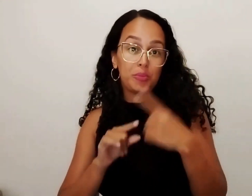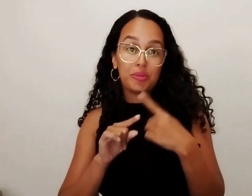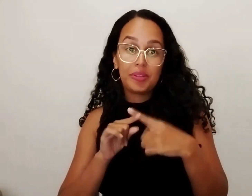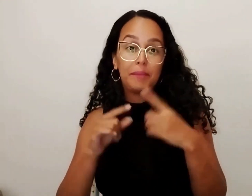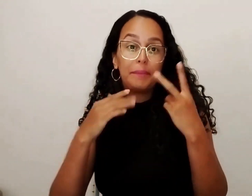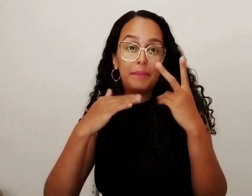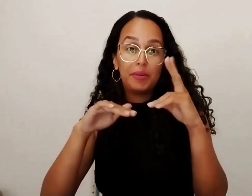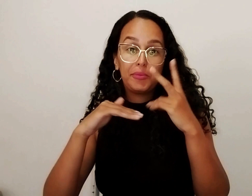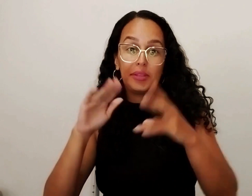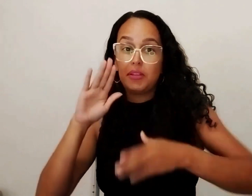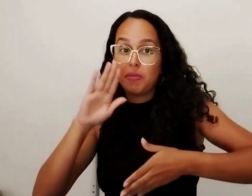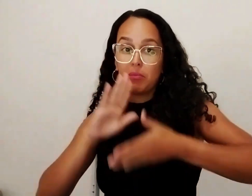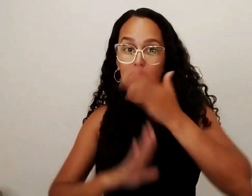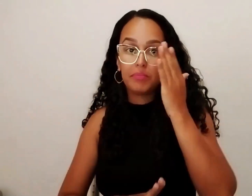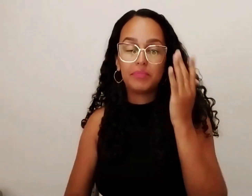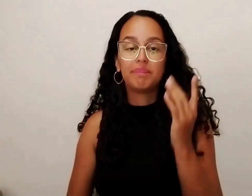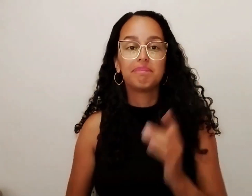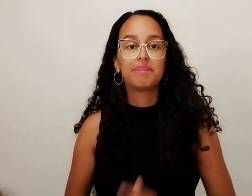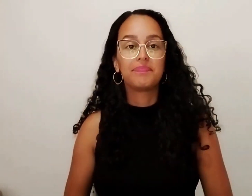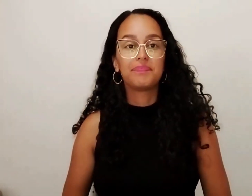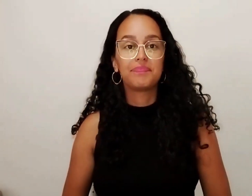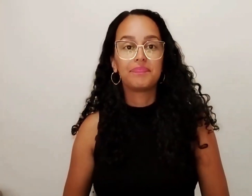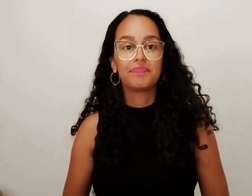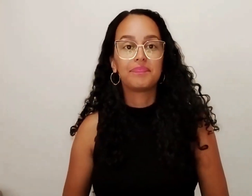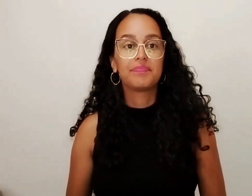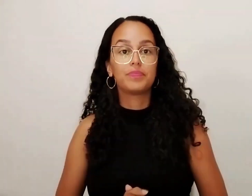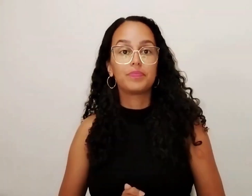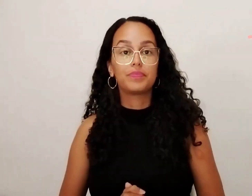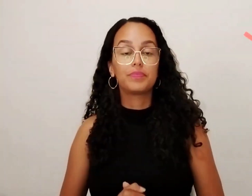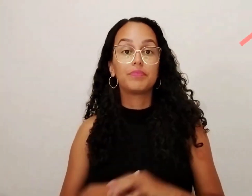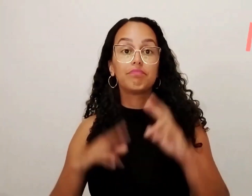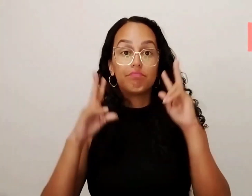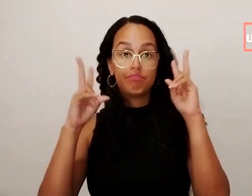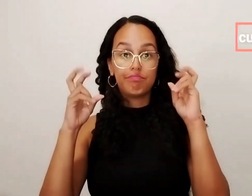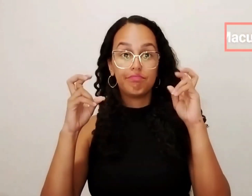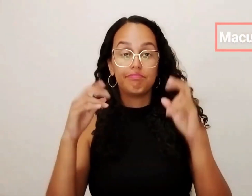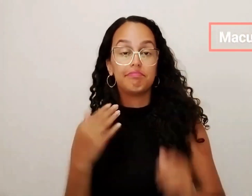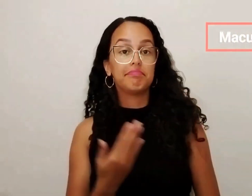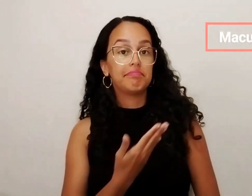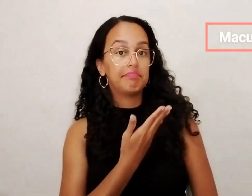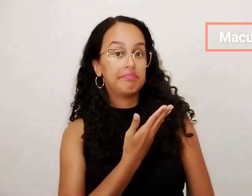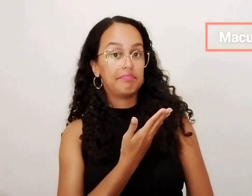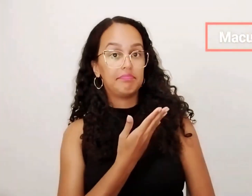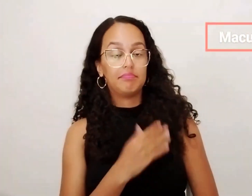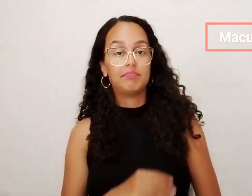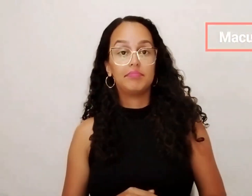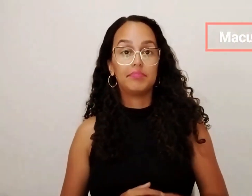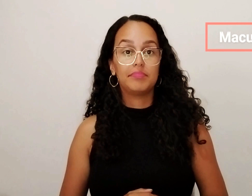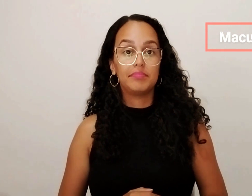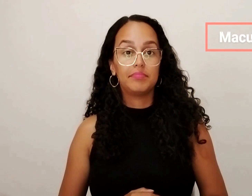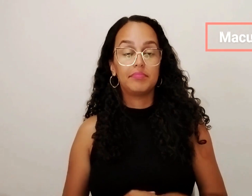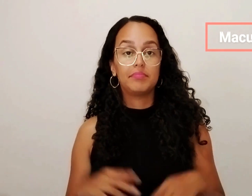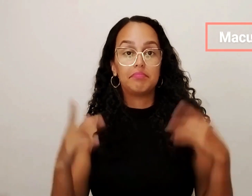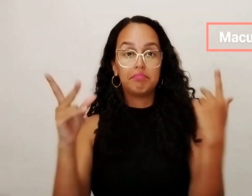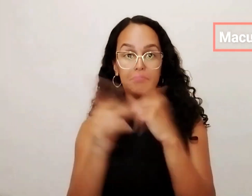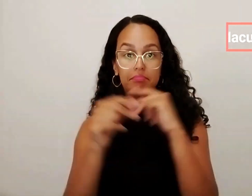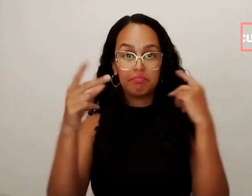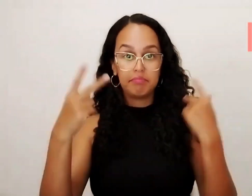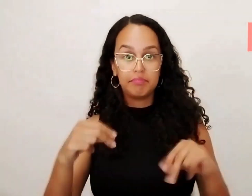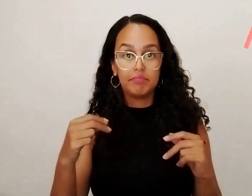Com 2 tentativas frustradas, o herói vai até o Rio de Janeiro procurar um terreiro de